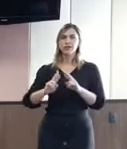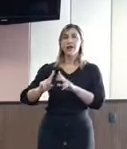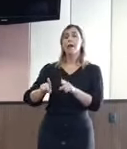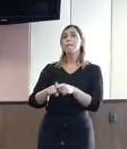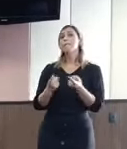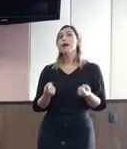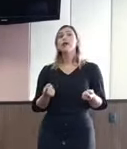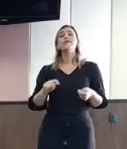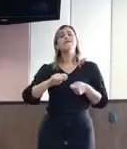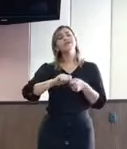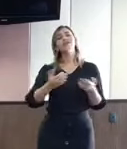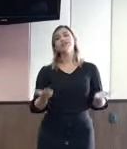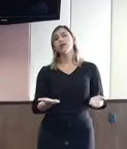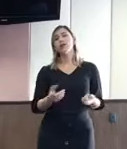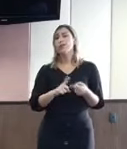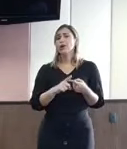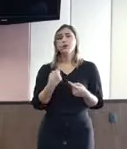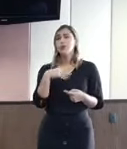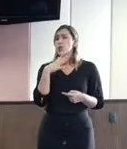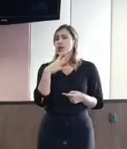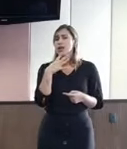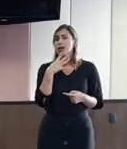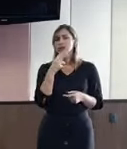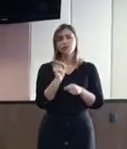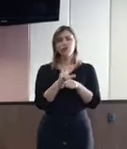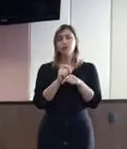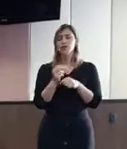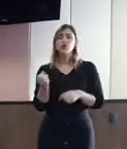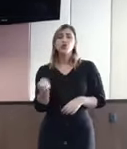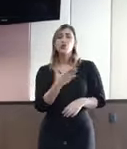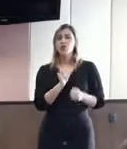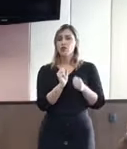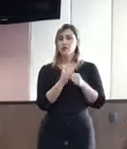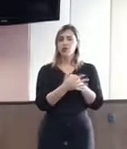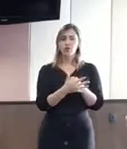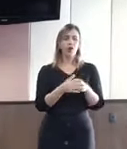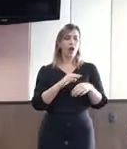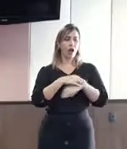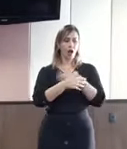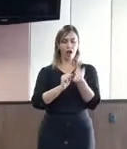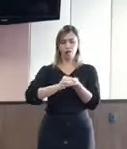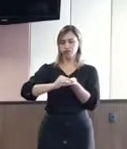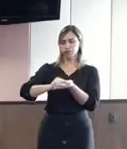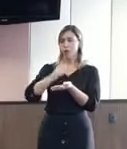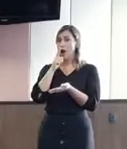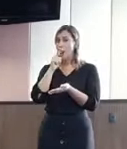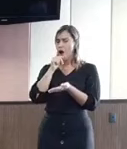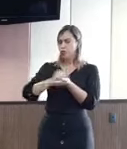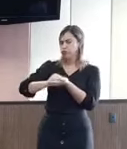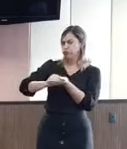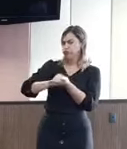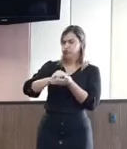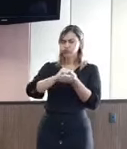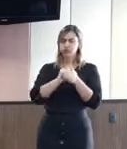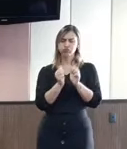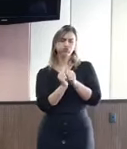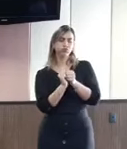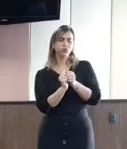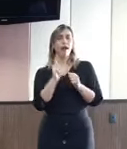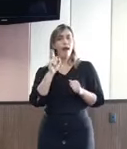gente se arrepende se fez muita coisa ou não. Então, assim, lave a mão com cuidado, com frequência. Água e sabonete, bem, lavando bem,